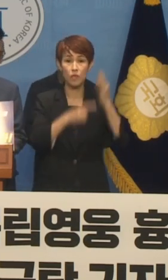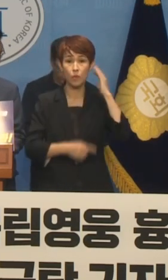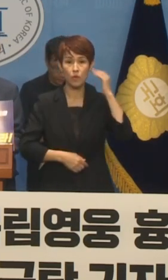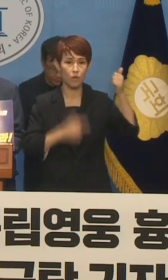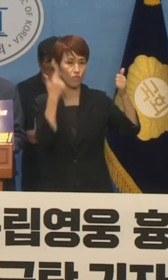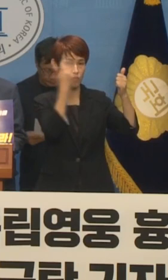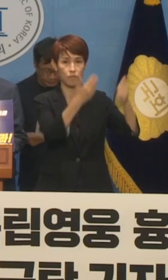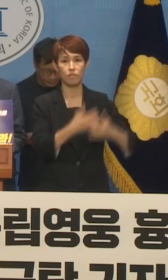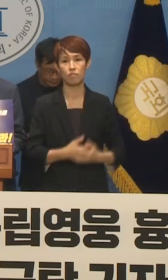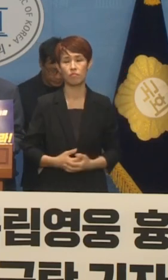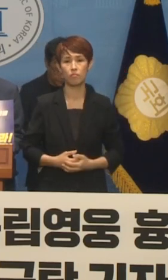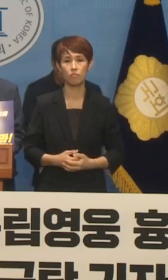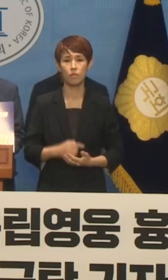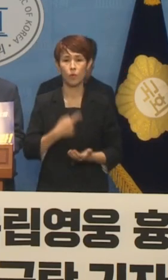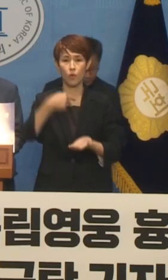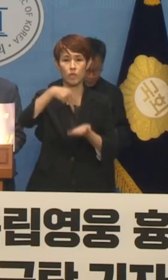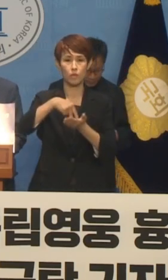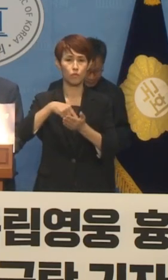독립군과 광복군의 역사,